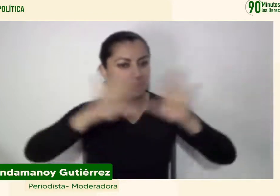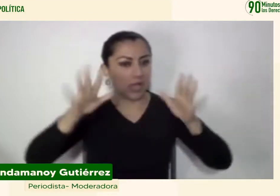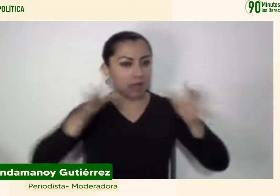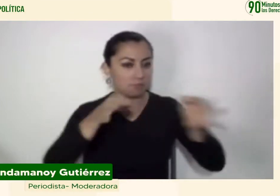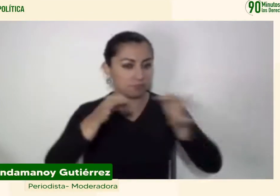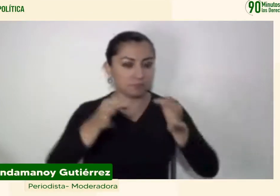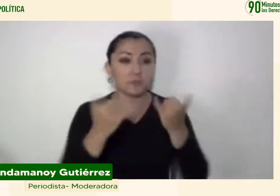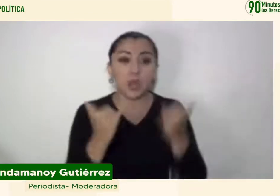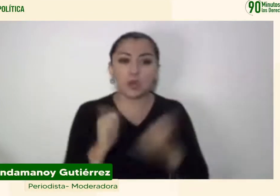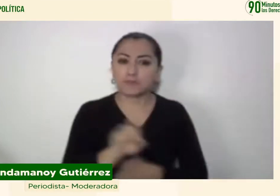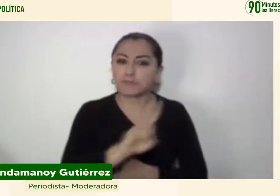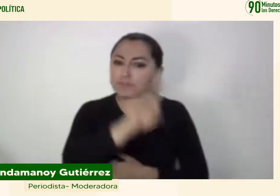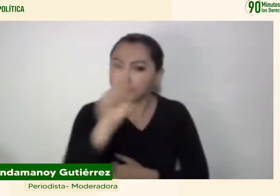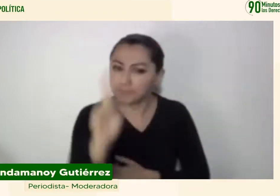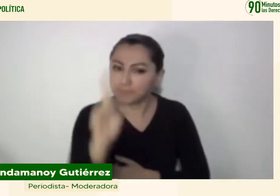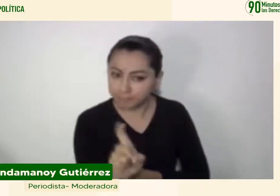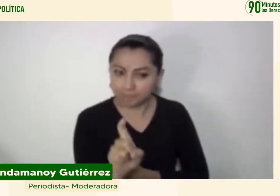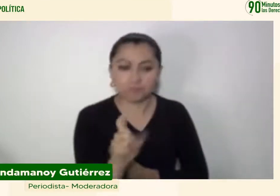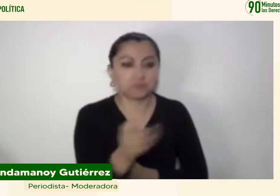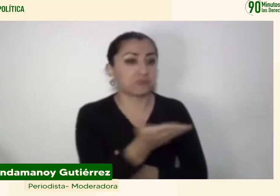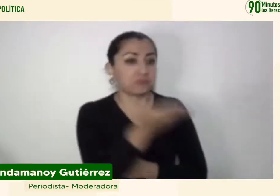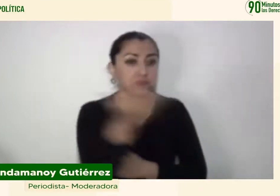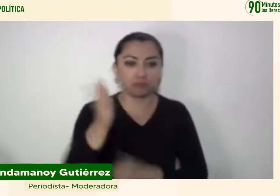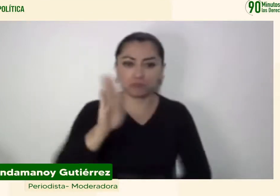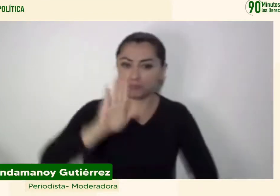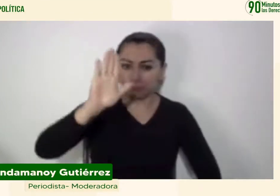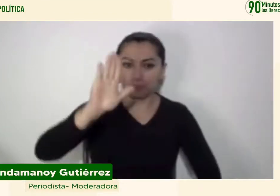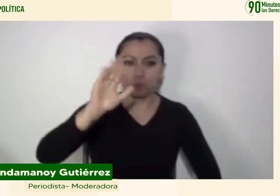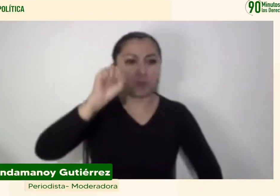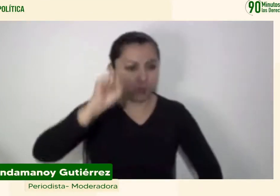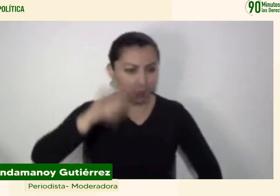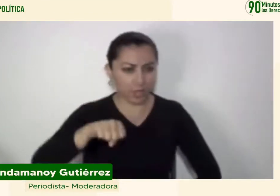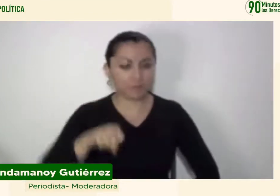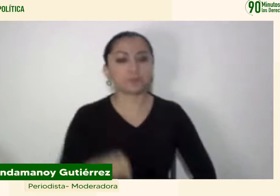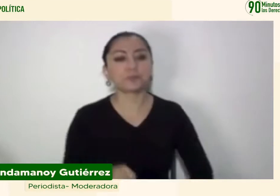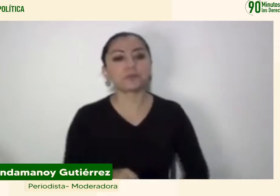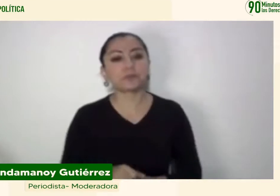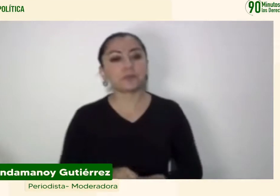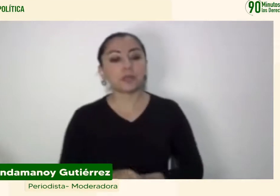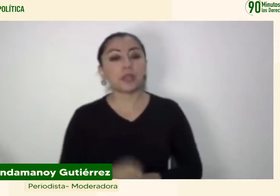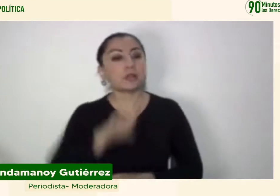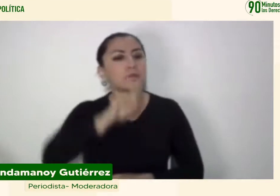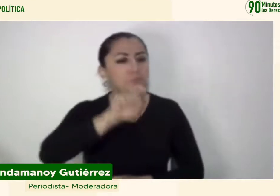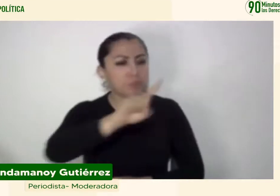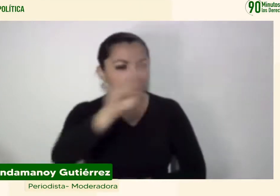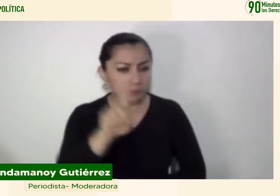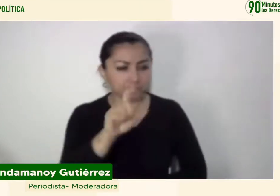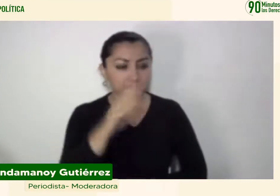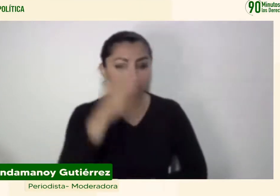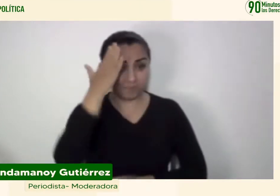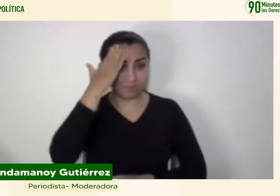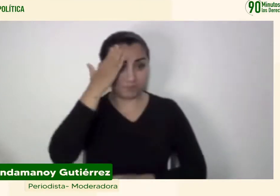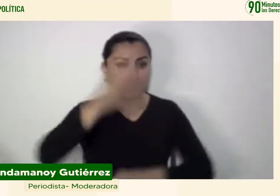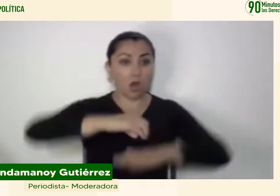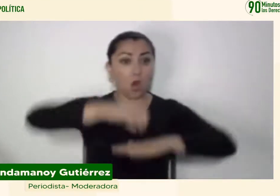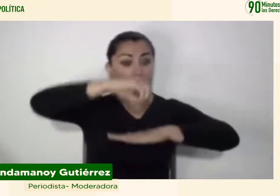ojalá que sus respuestas sean cortas y claras ahora vamos con la primera pregunta pueden alzar la mano y la pregunta